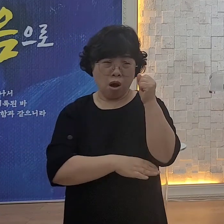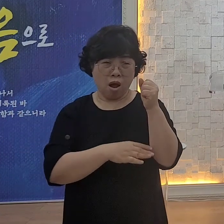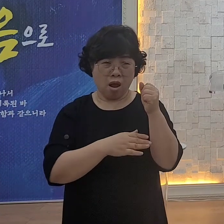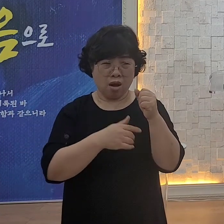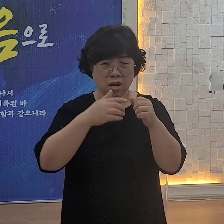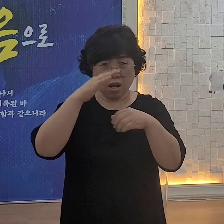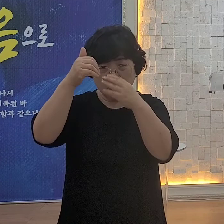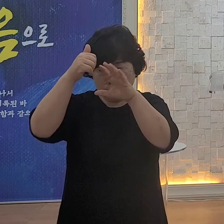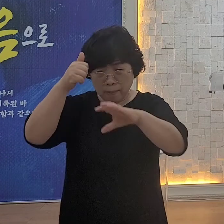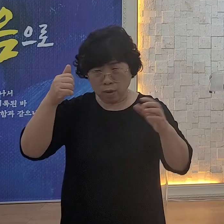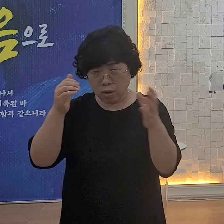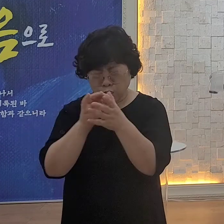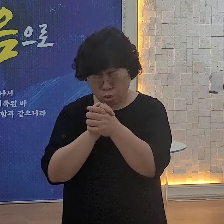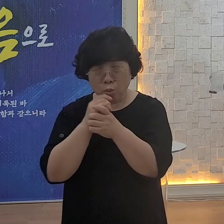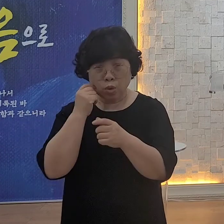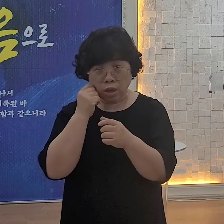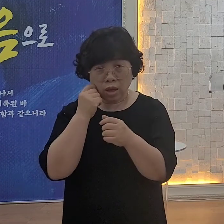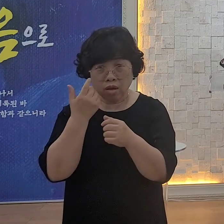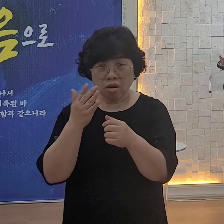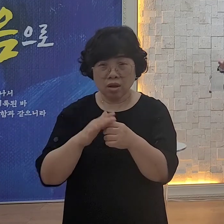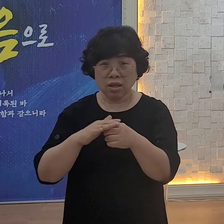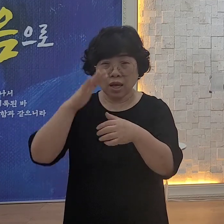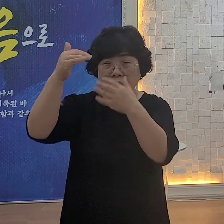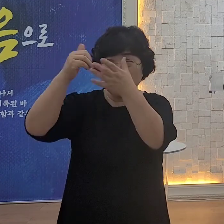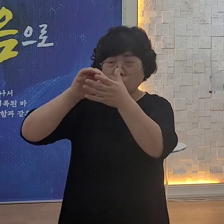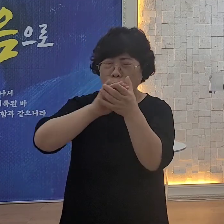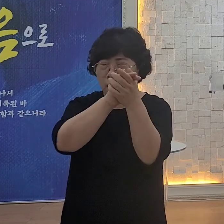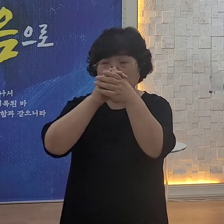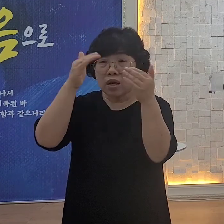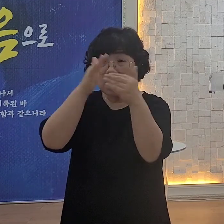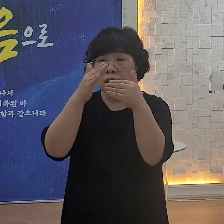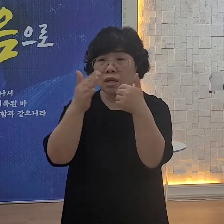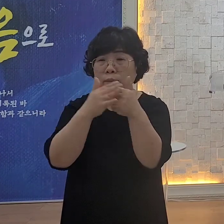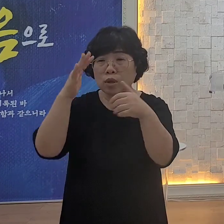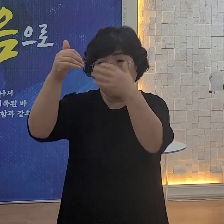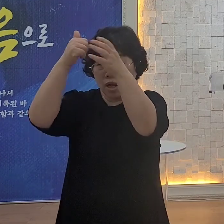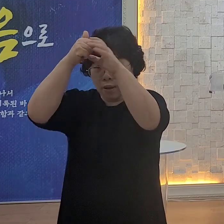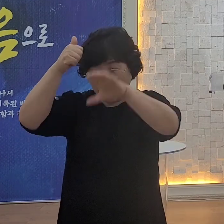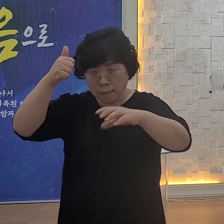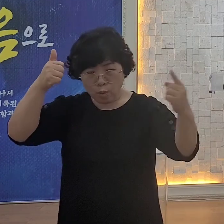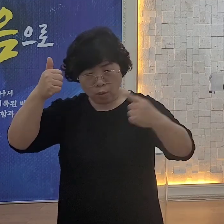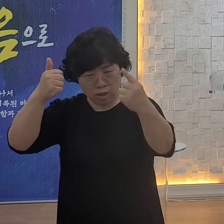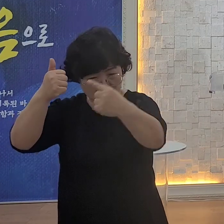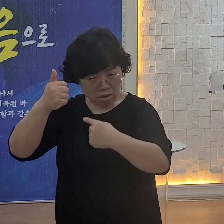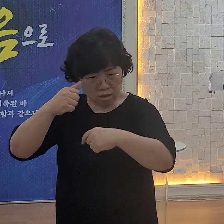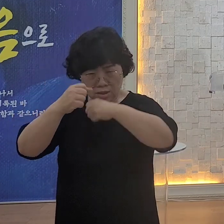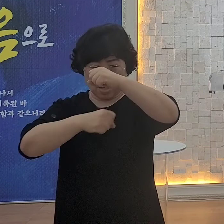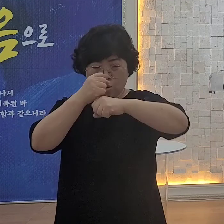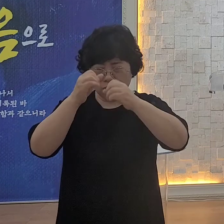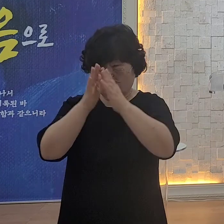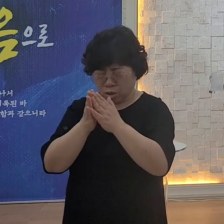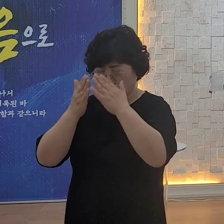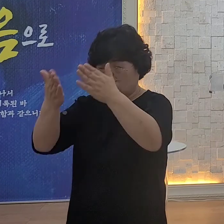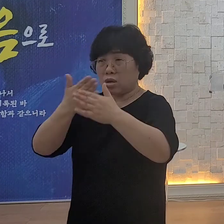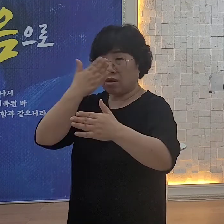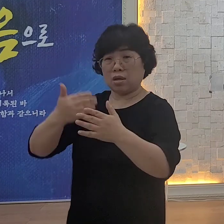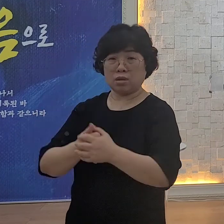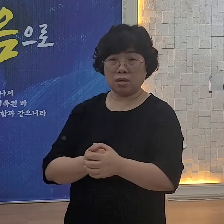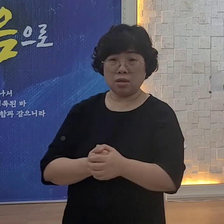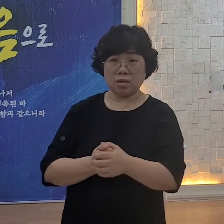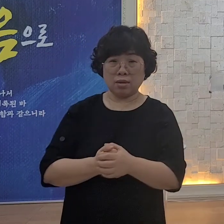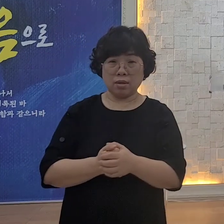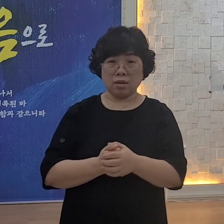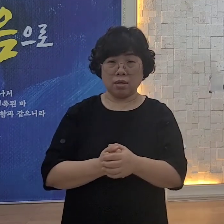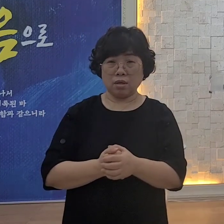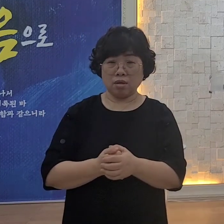되시기를 주님의 이름으로 축복합니다. 여러분, 그래서 이 예수 믿음으로 말미암아 그 예수 이름 때문에